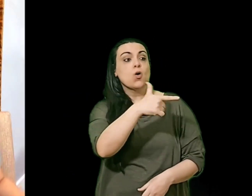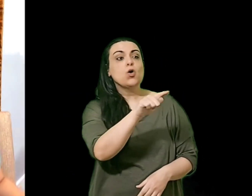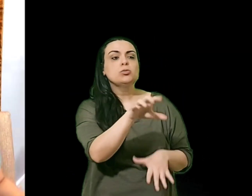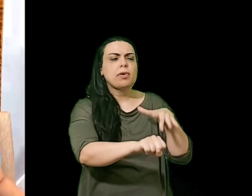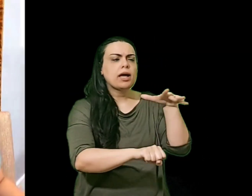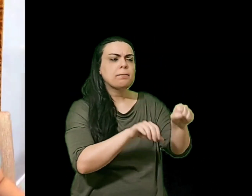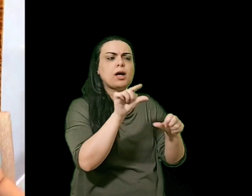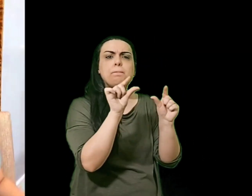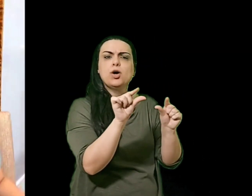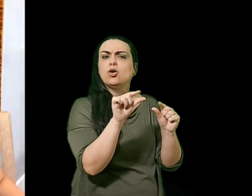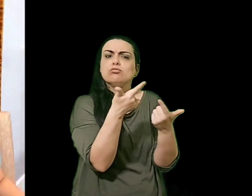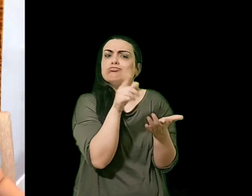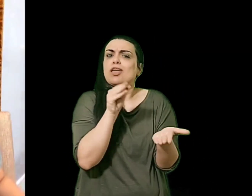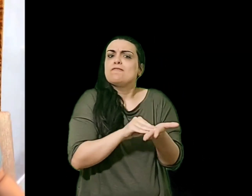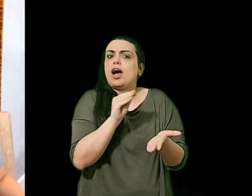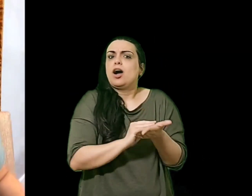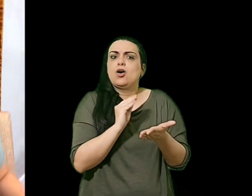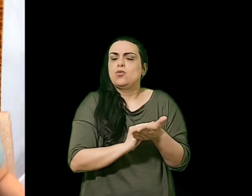tinha falta.